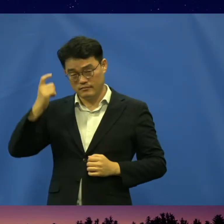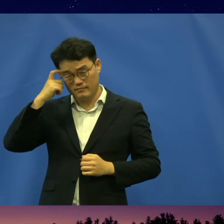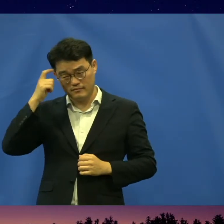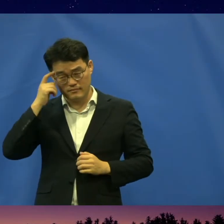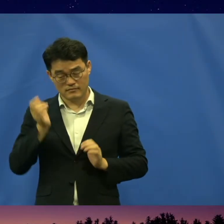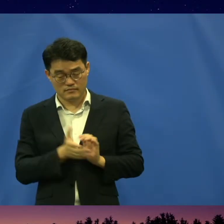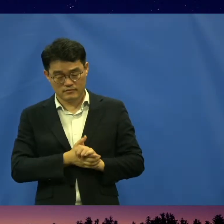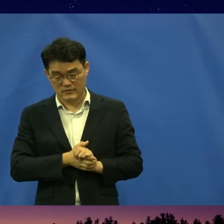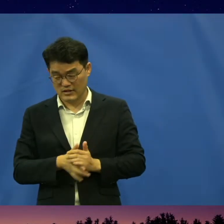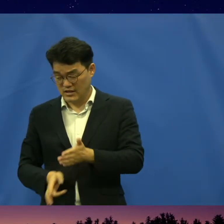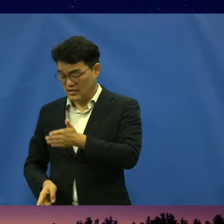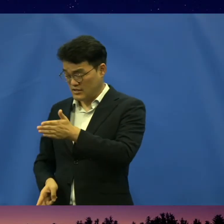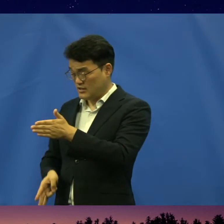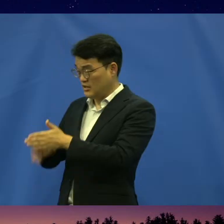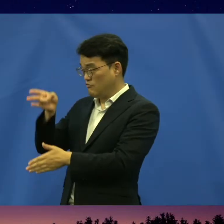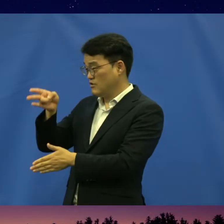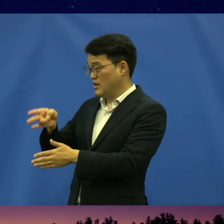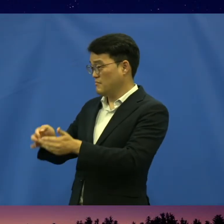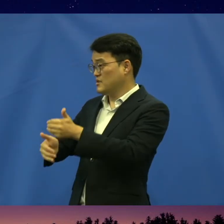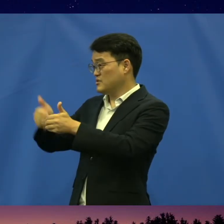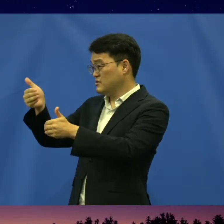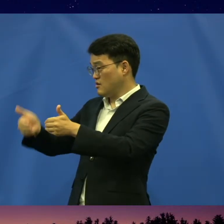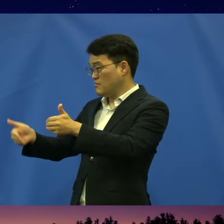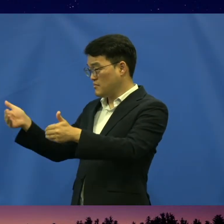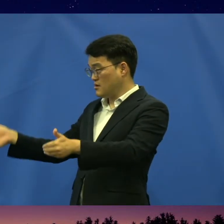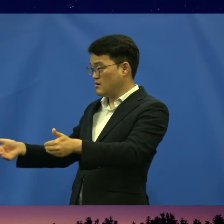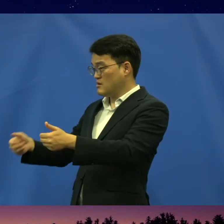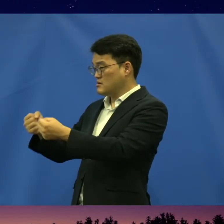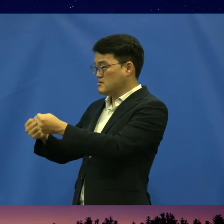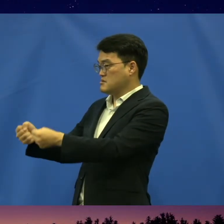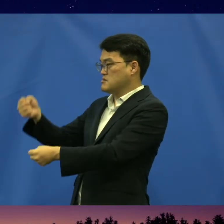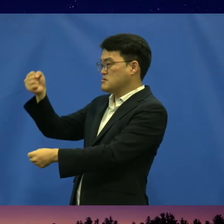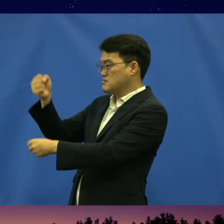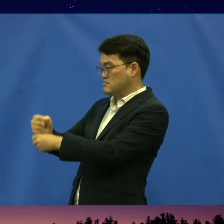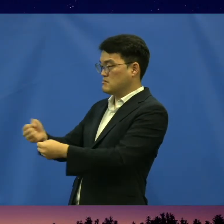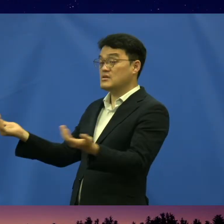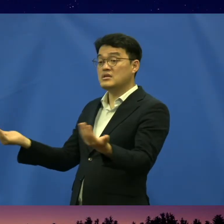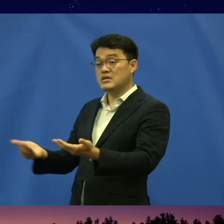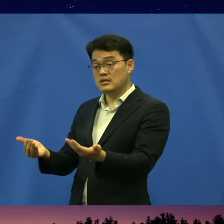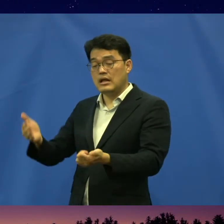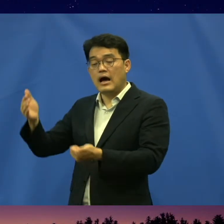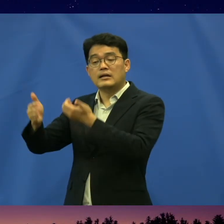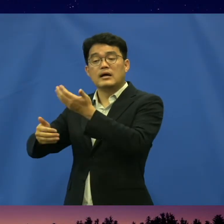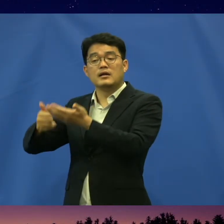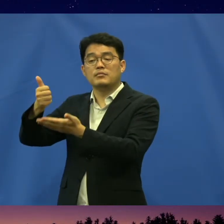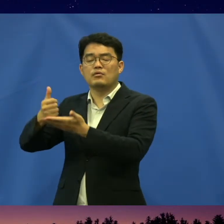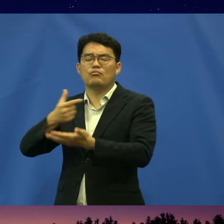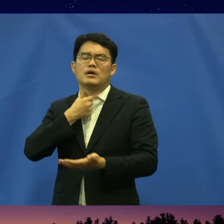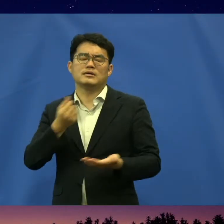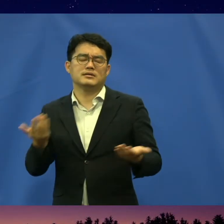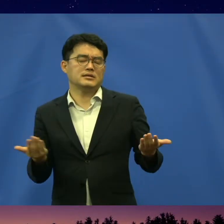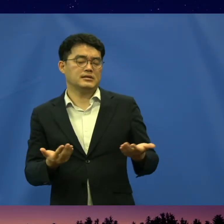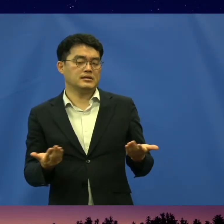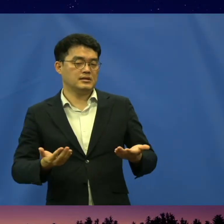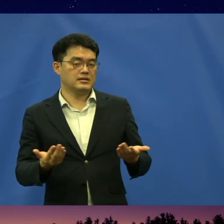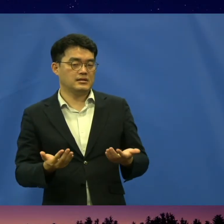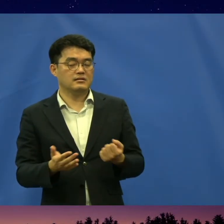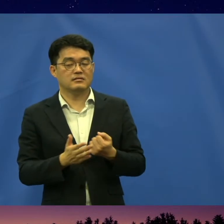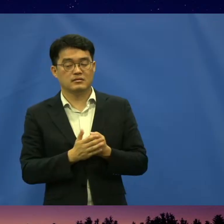성벽을 재건하는 일은 하나님이 원하시는 일이기 때문입니다. 하나님이 기뻐하시는 일이에요.